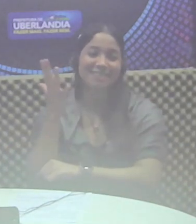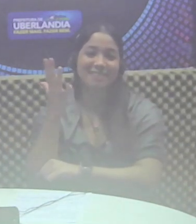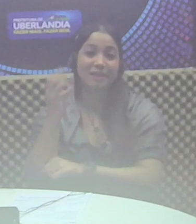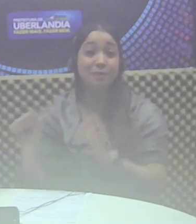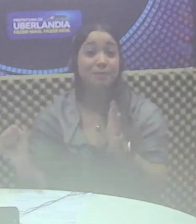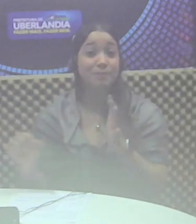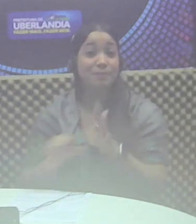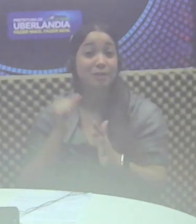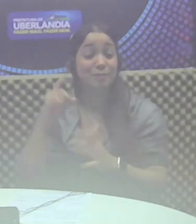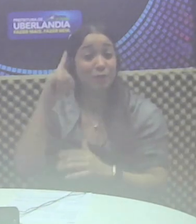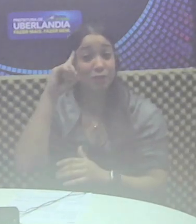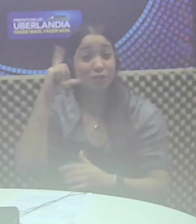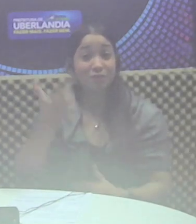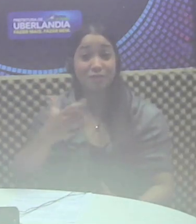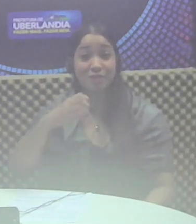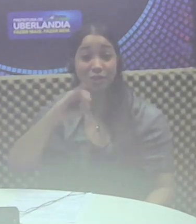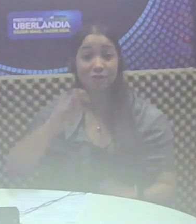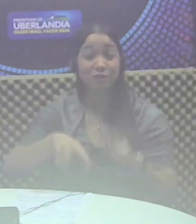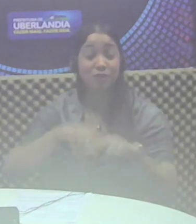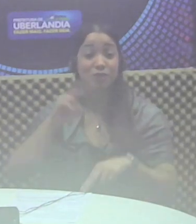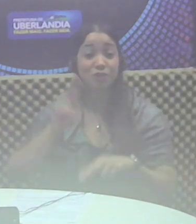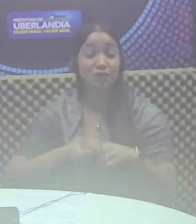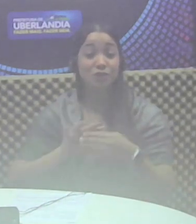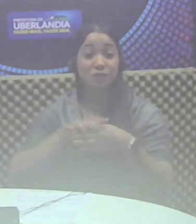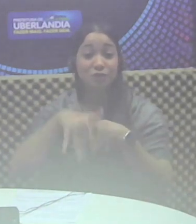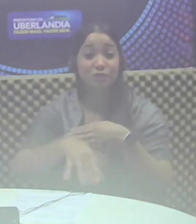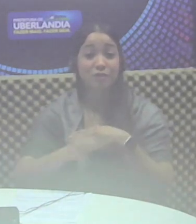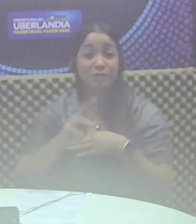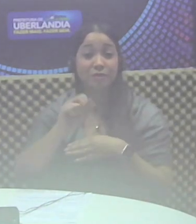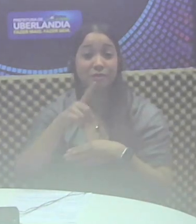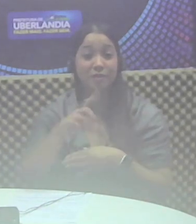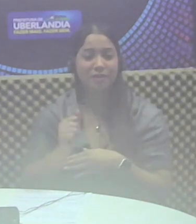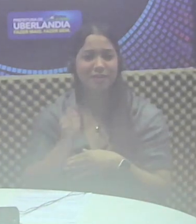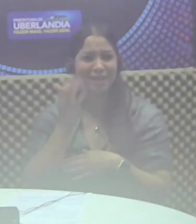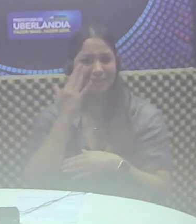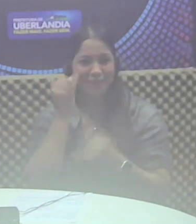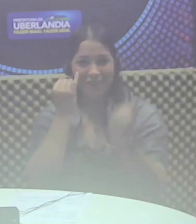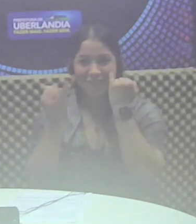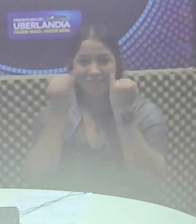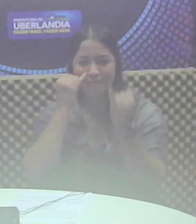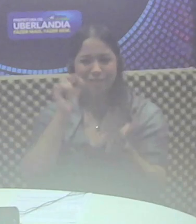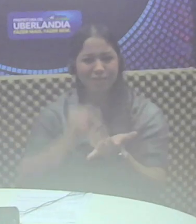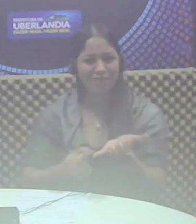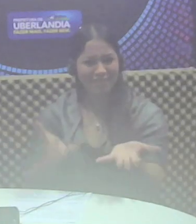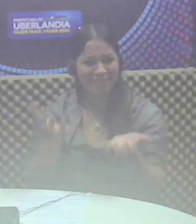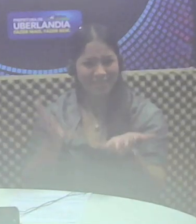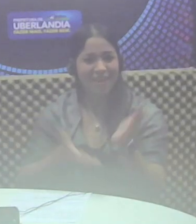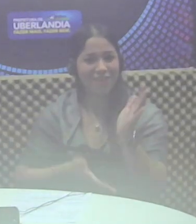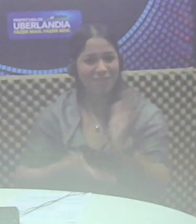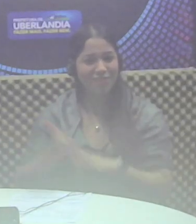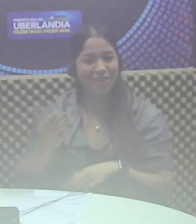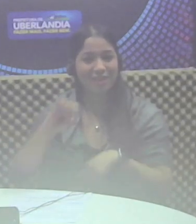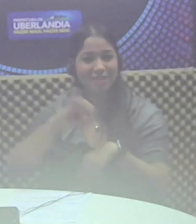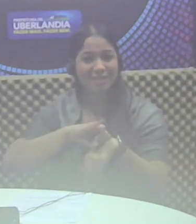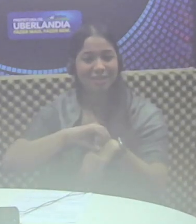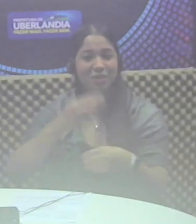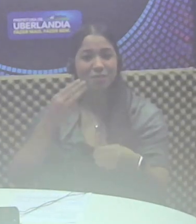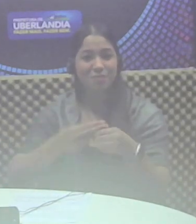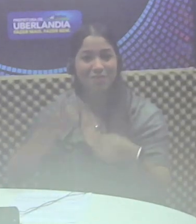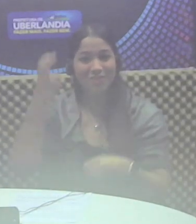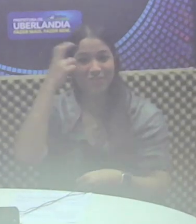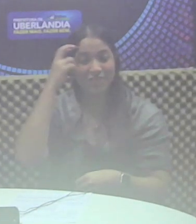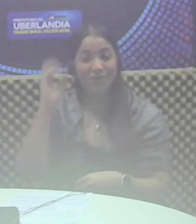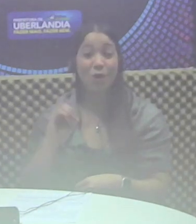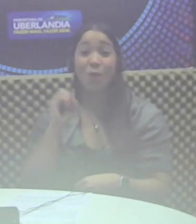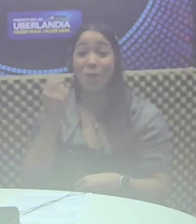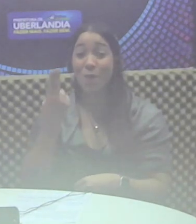etapa dia 29 de Junho aqui na represa de Miranda quer saber mais ou fazer sua inscrição vá no centro municipal de cultura